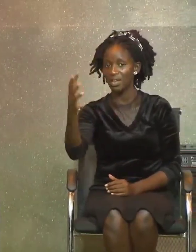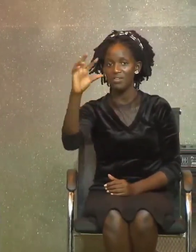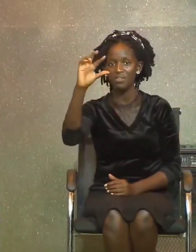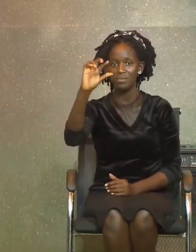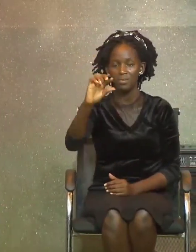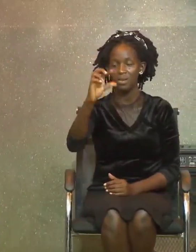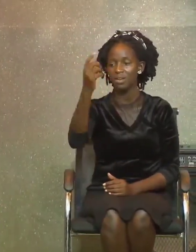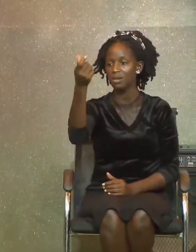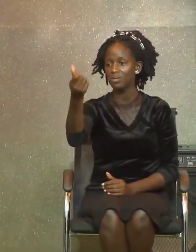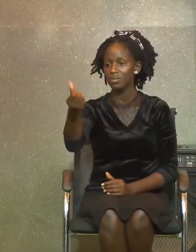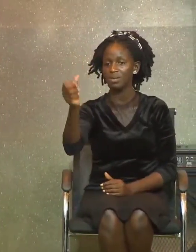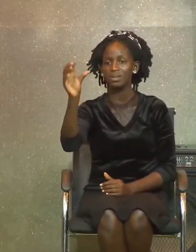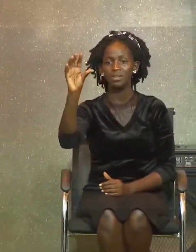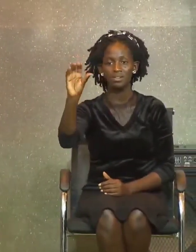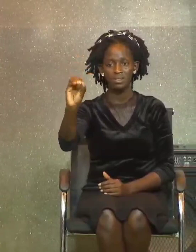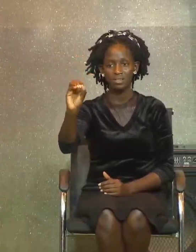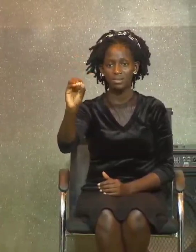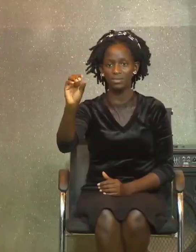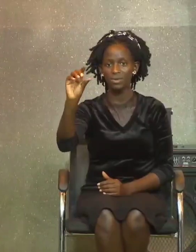860